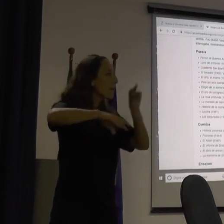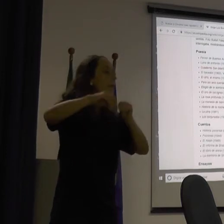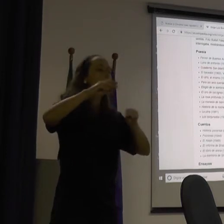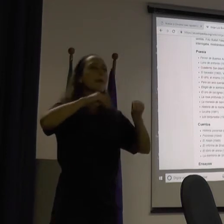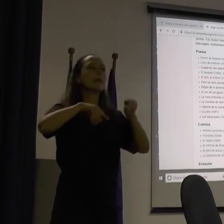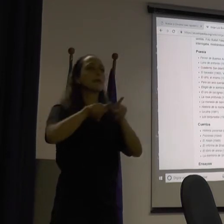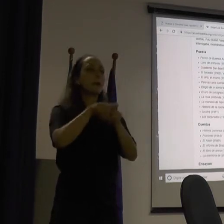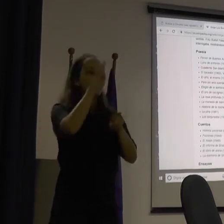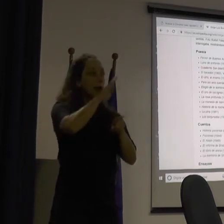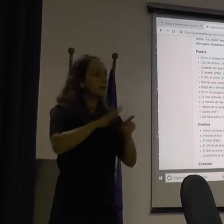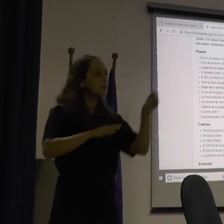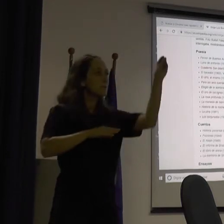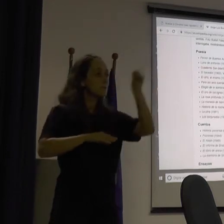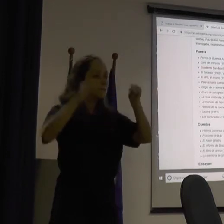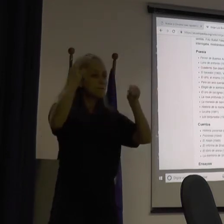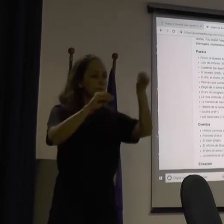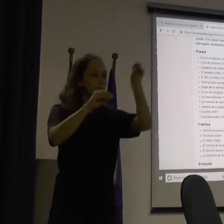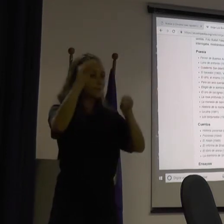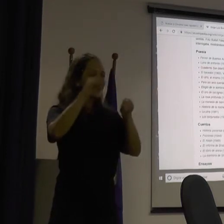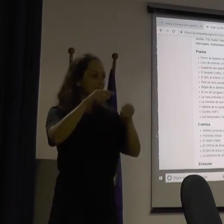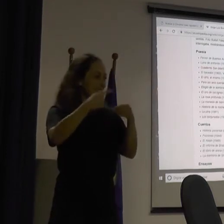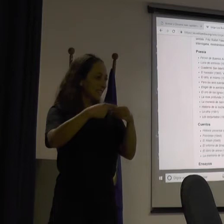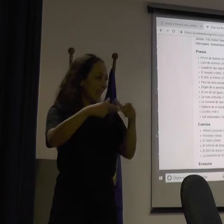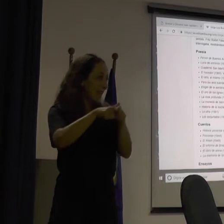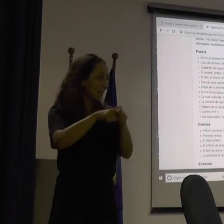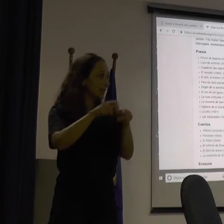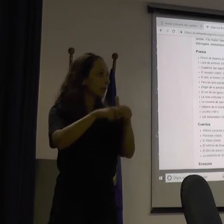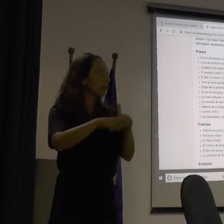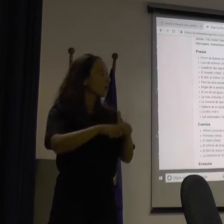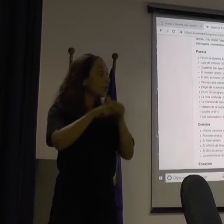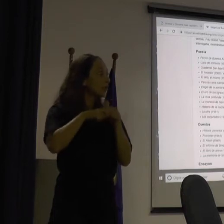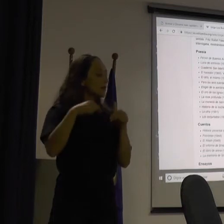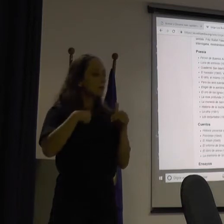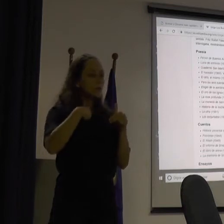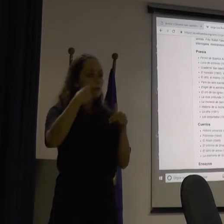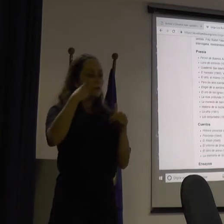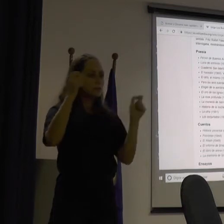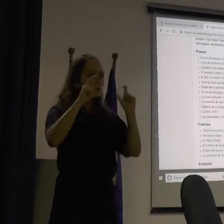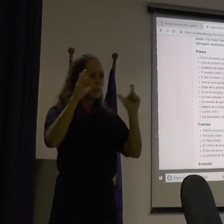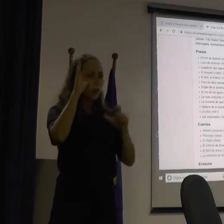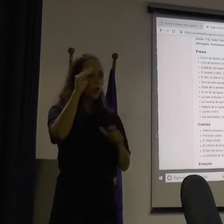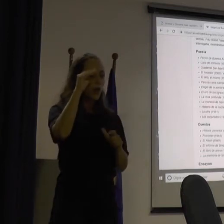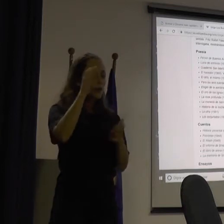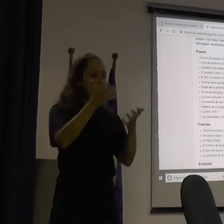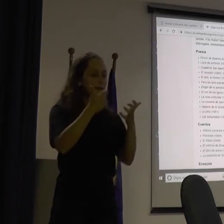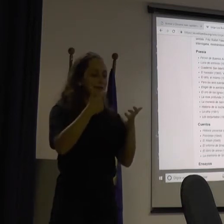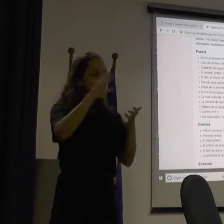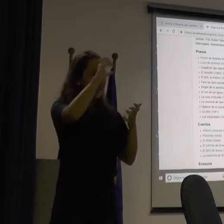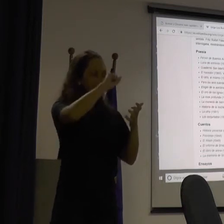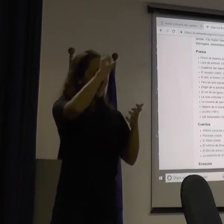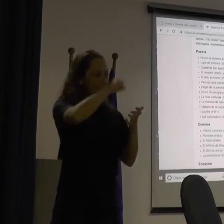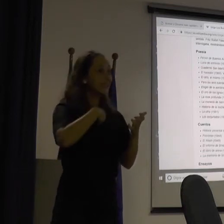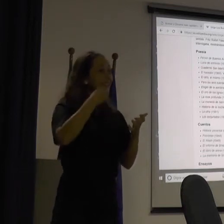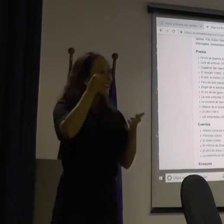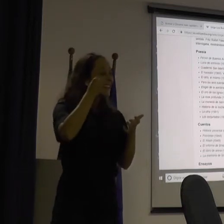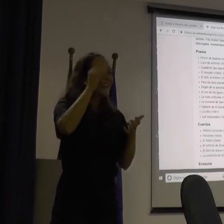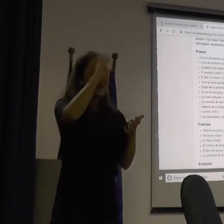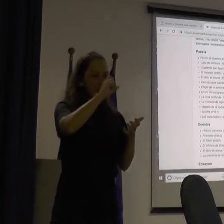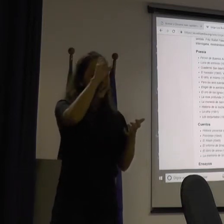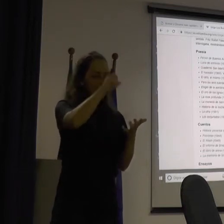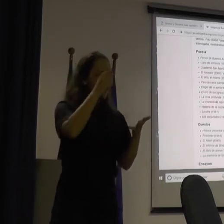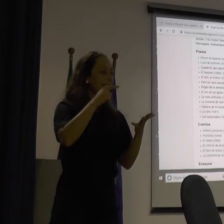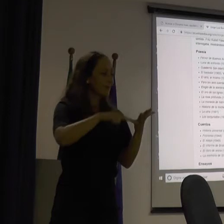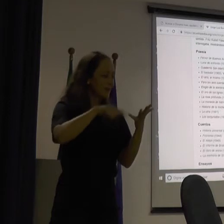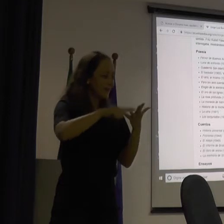Brasil, e isso ficou para mim, né? Eu tenho uma curiosidade assim infinita por línguas, né? Tentei aprender uma dúzia, aprendi mais ou